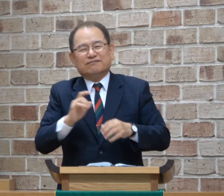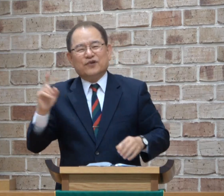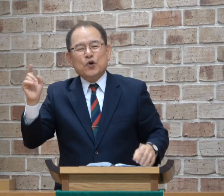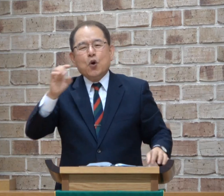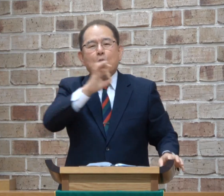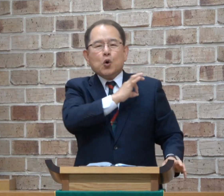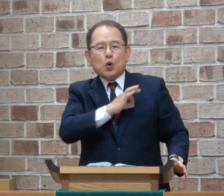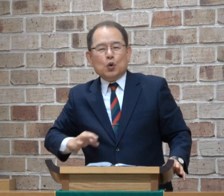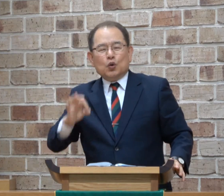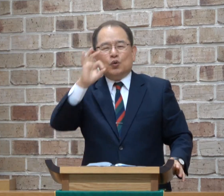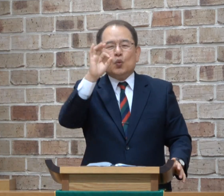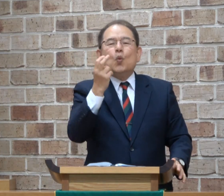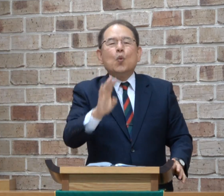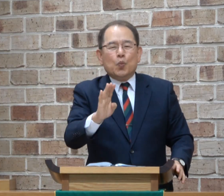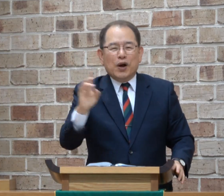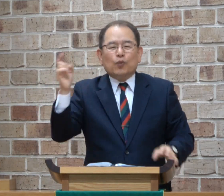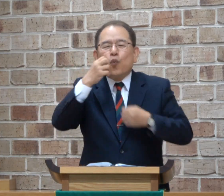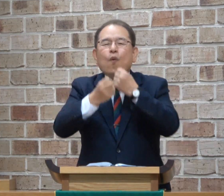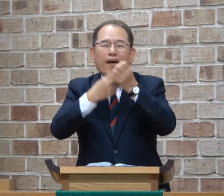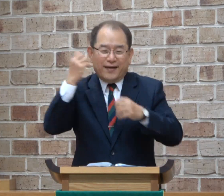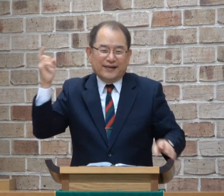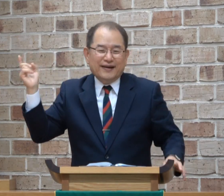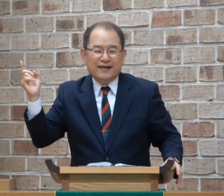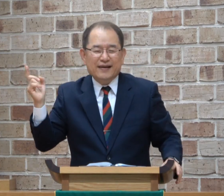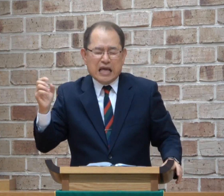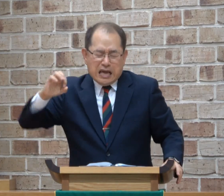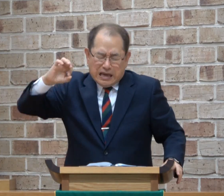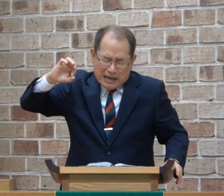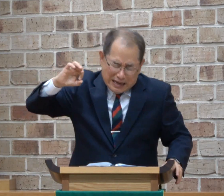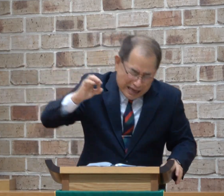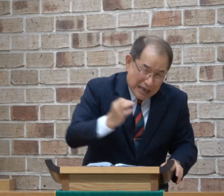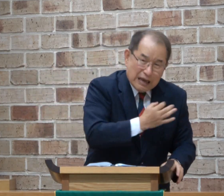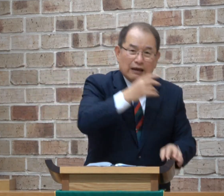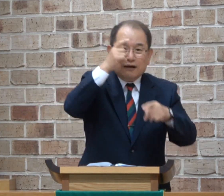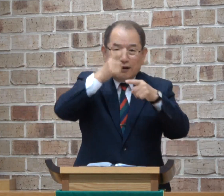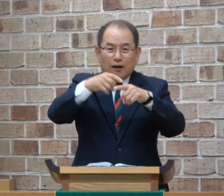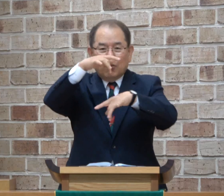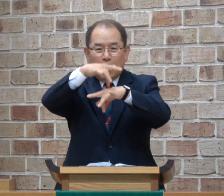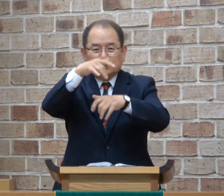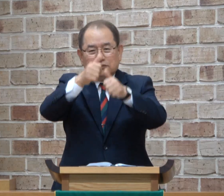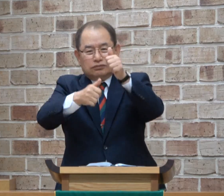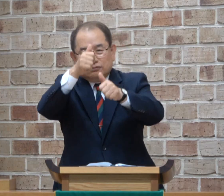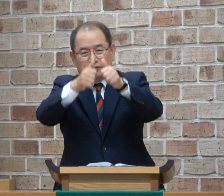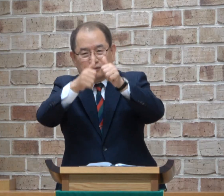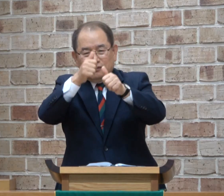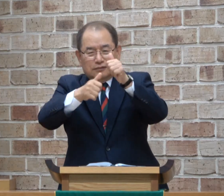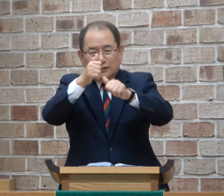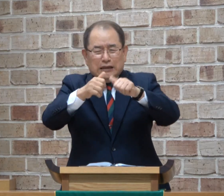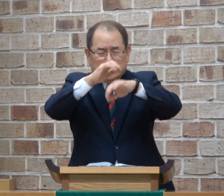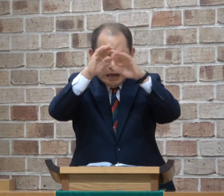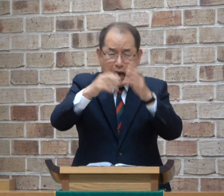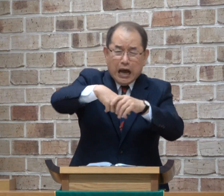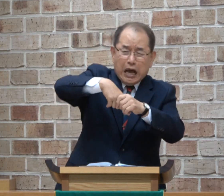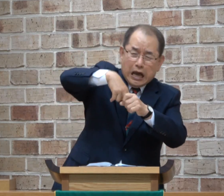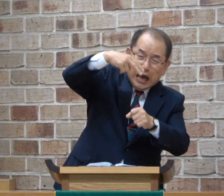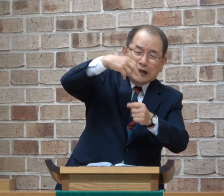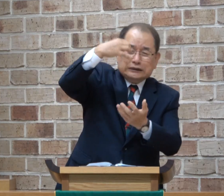욥의 고백입니다. 정말 부유했다가 사탄의 시험에 자녀들이 모두